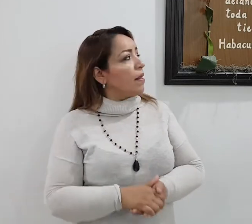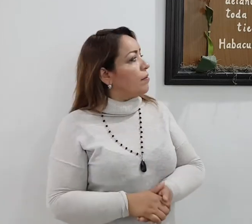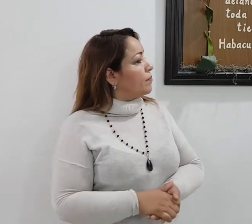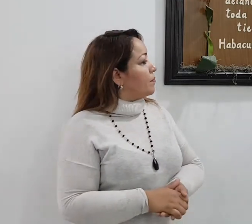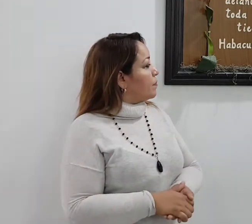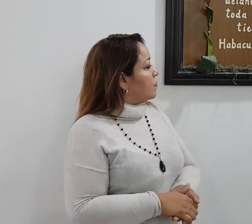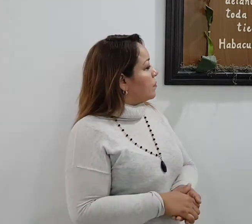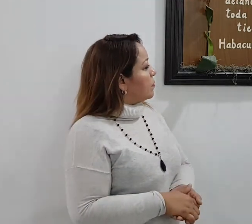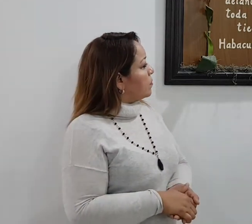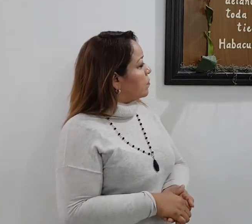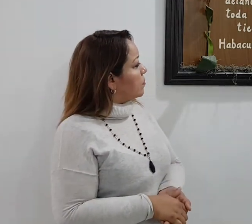de